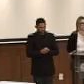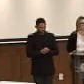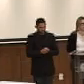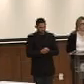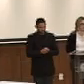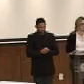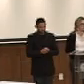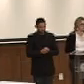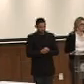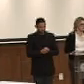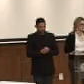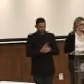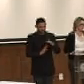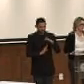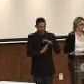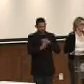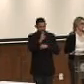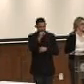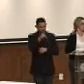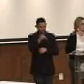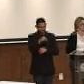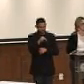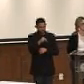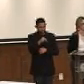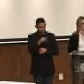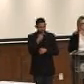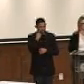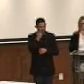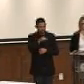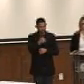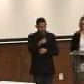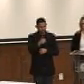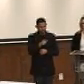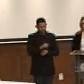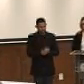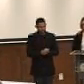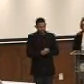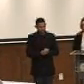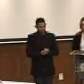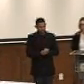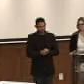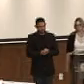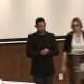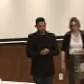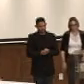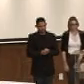Ok, então pausa de 5 minutos, analisaremos e depois retornamos. Obrigada.